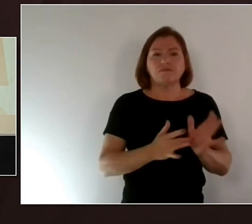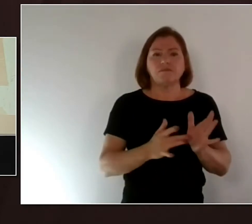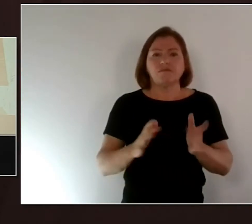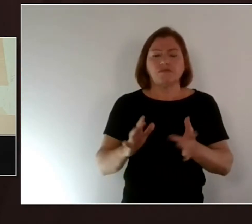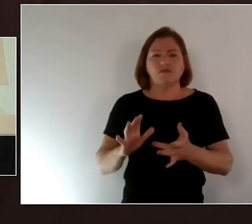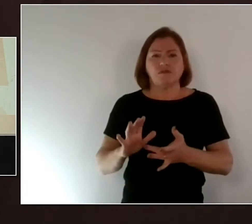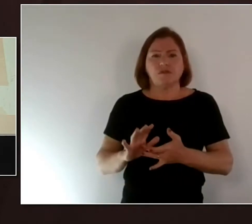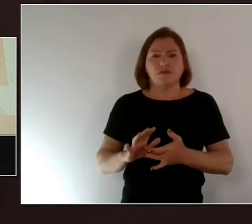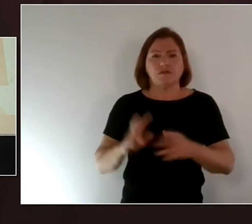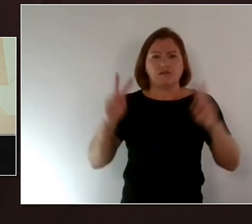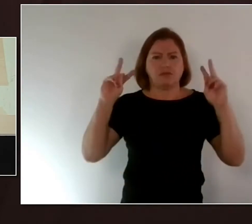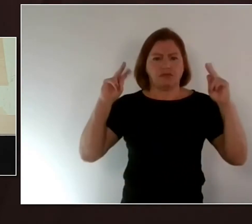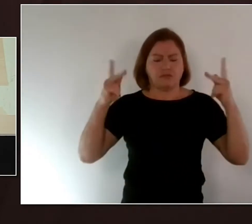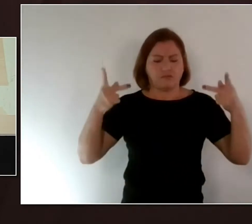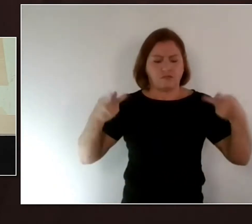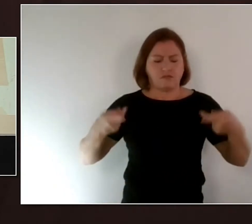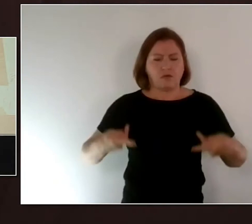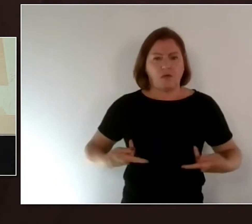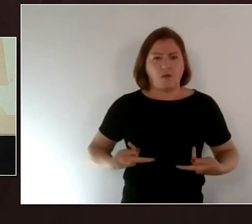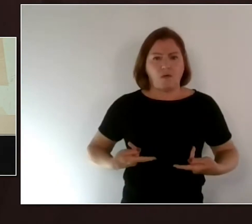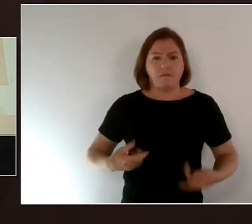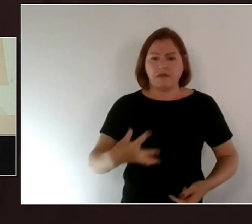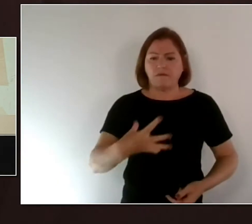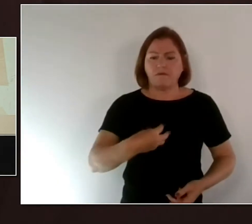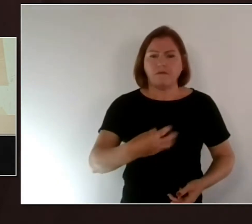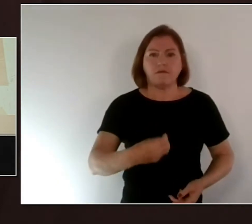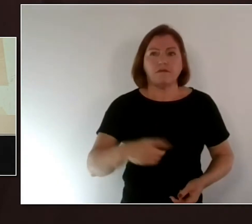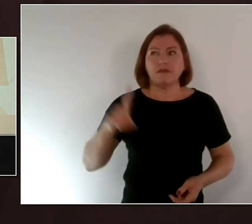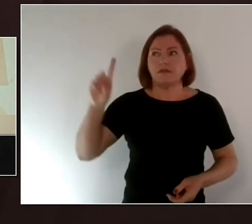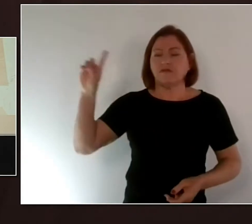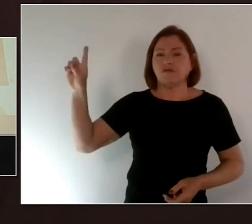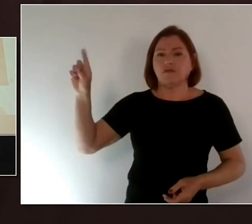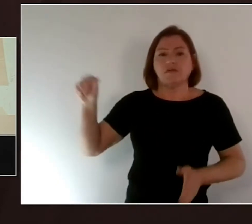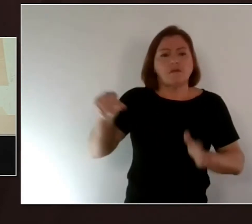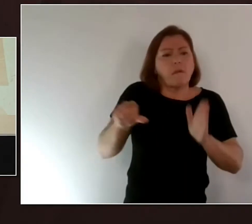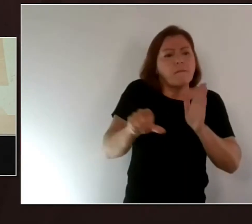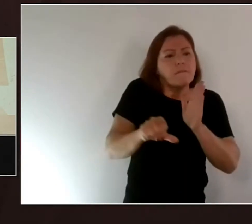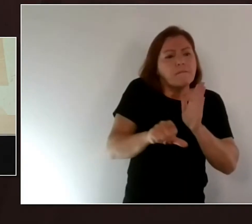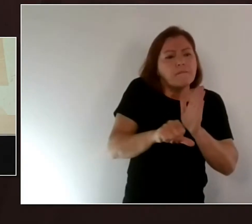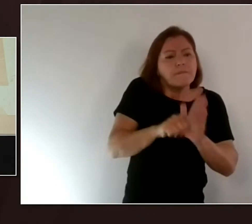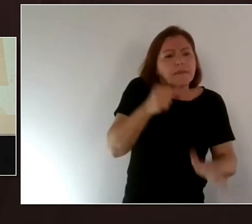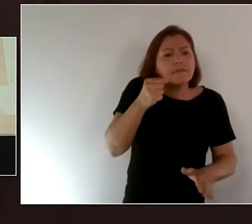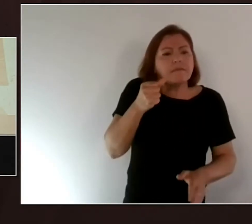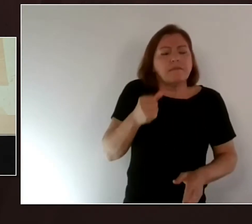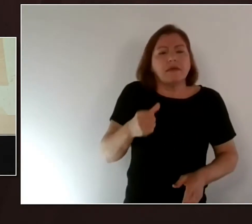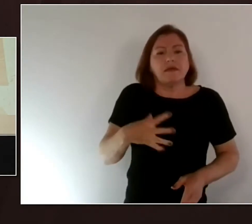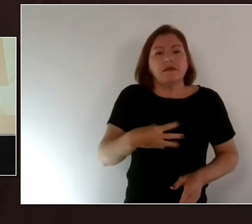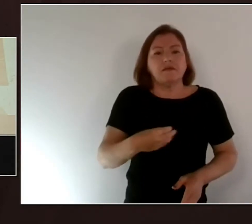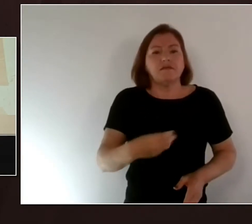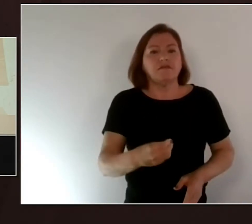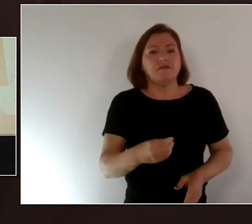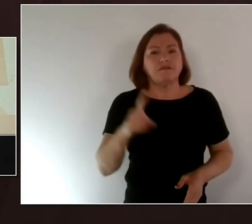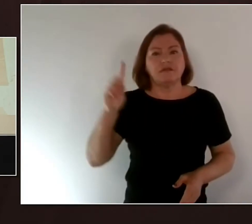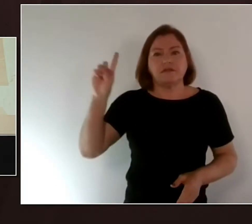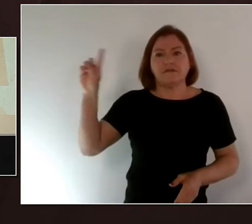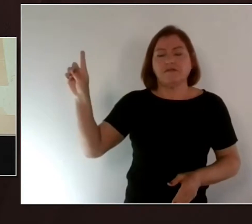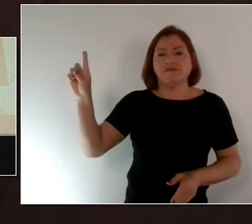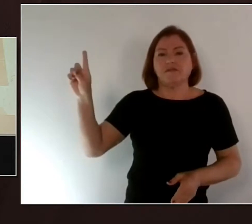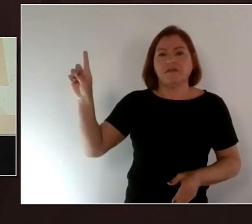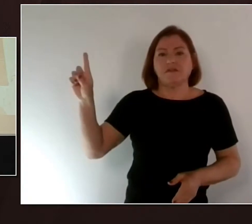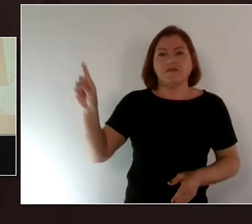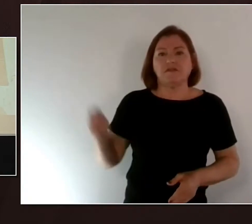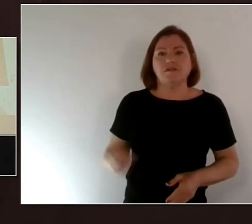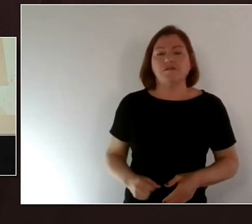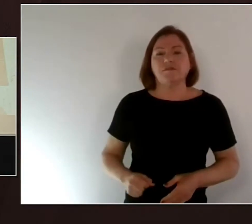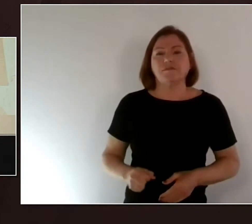foi gerado um filho de Deus, um filho primogênito de Deus. Então, tu és o meu filho, e eu hoje te gerei